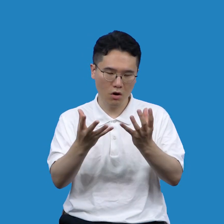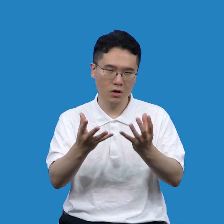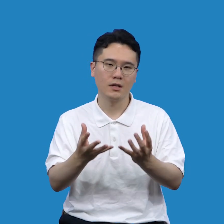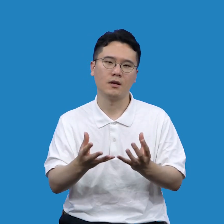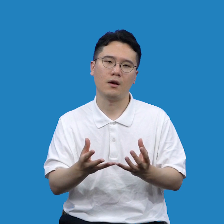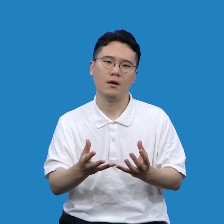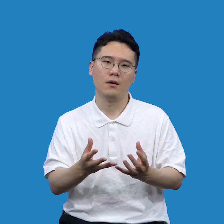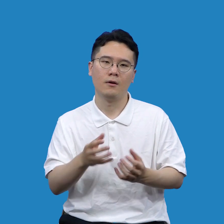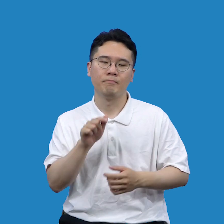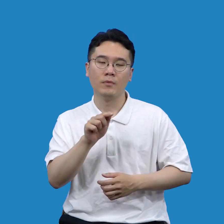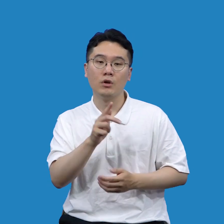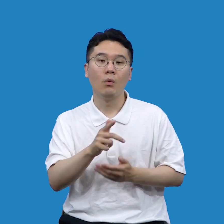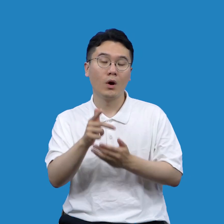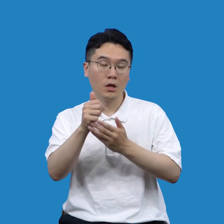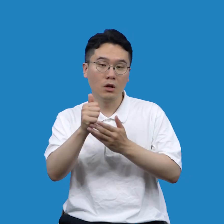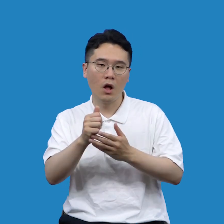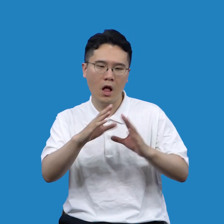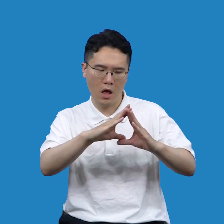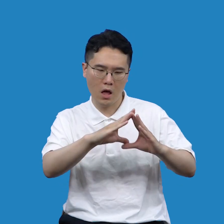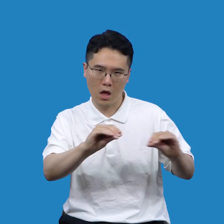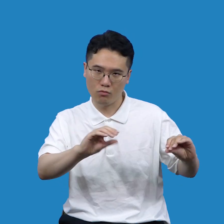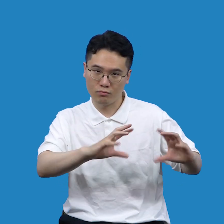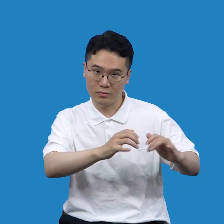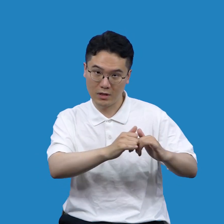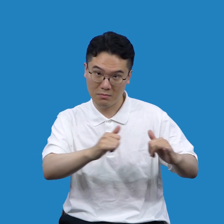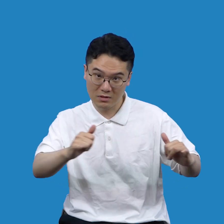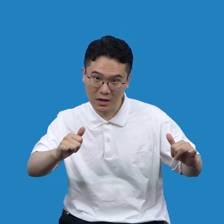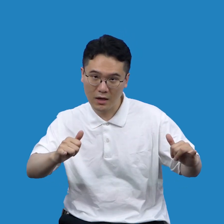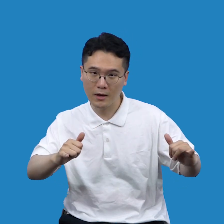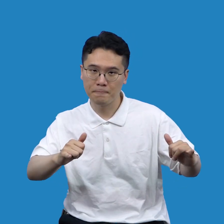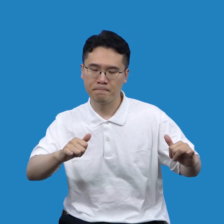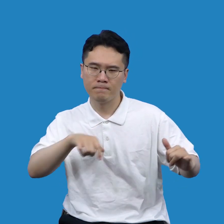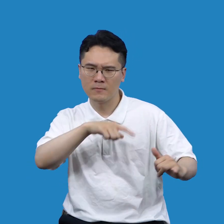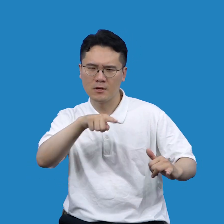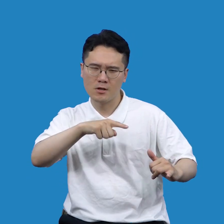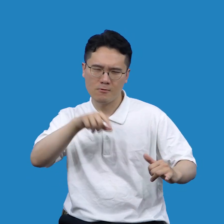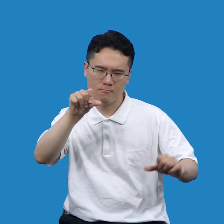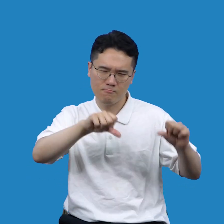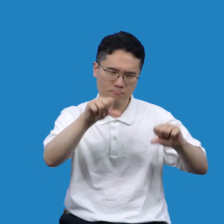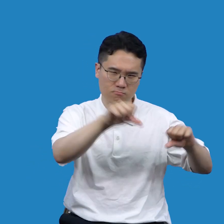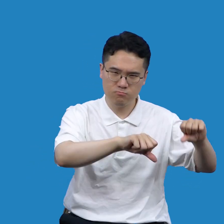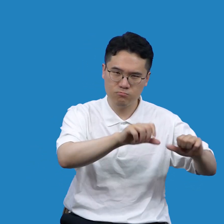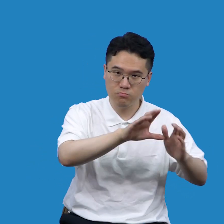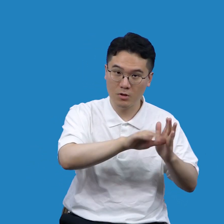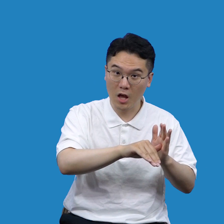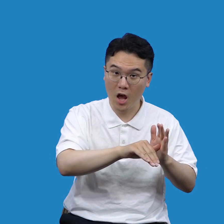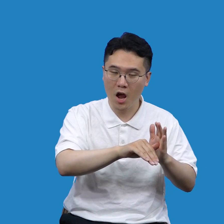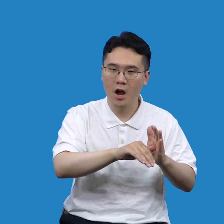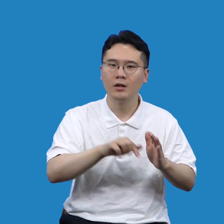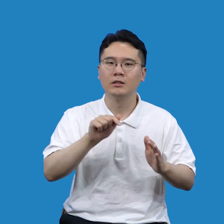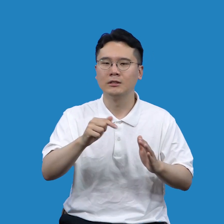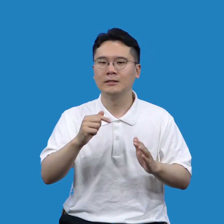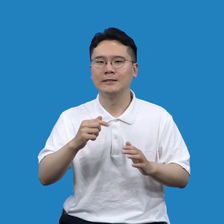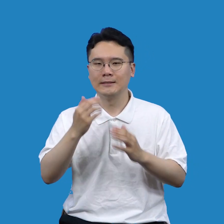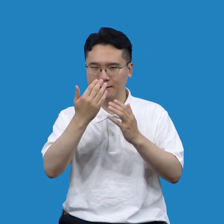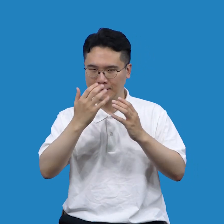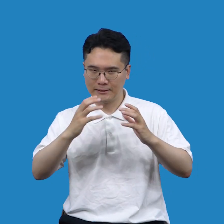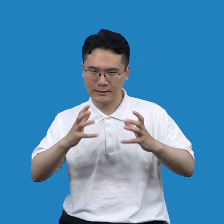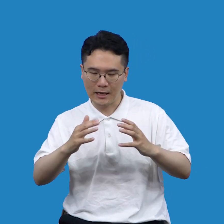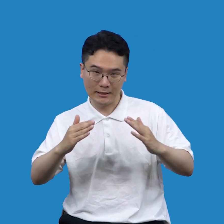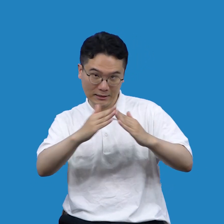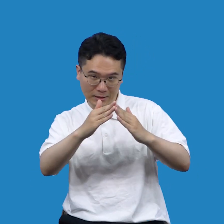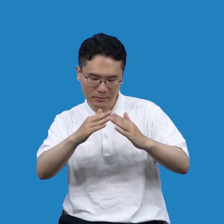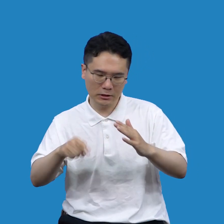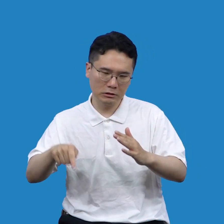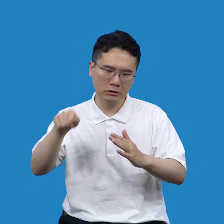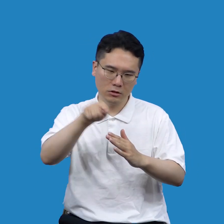여호와께서 애굽 사람에게 재앙을 내리실 때 애굽에 있는 이스라엘 자손의 집을 넘으사 우리의